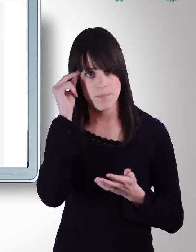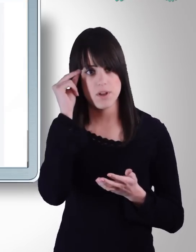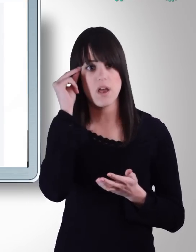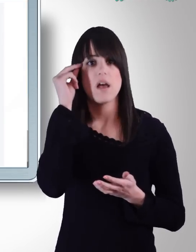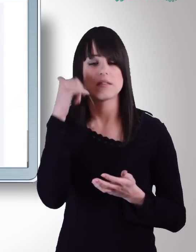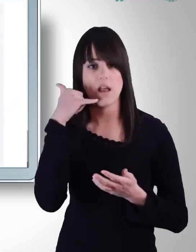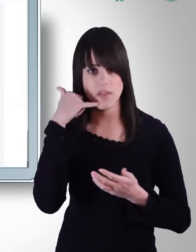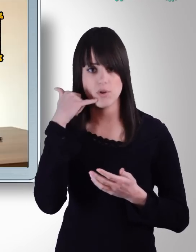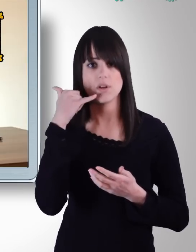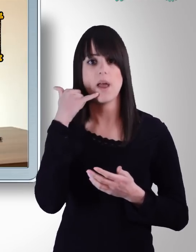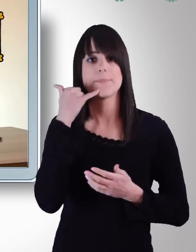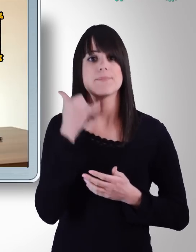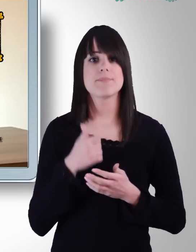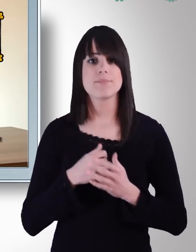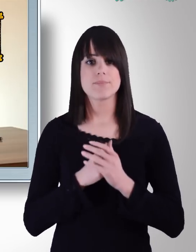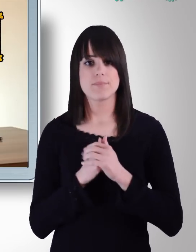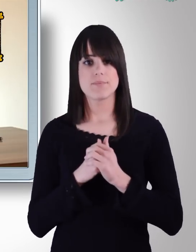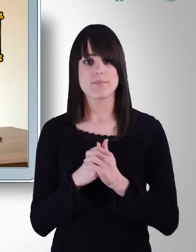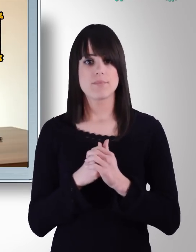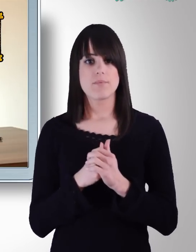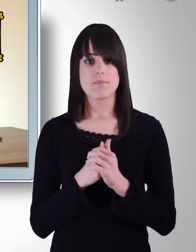dovoljno da otpočnete svoju zanimljivu fotoavanturu.